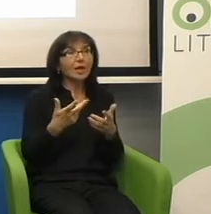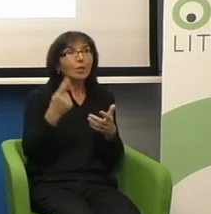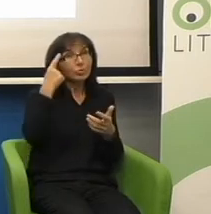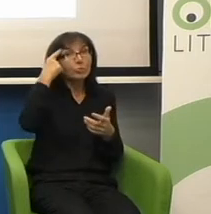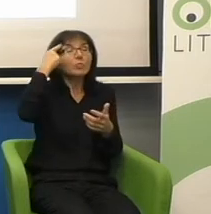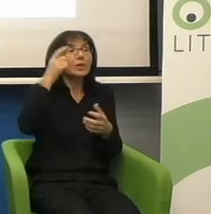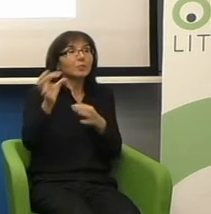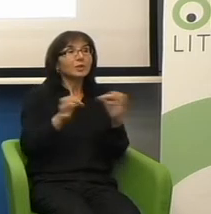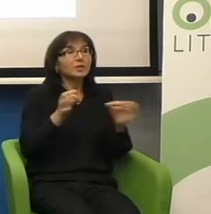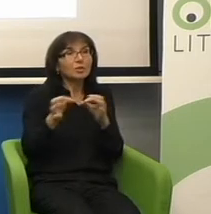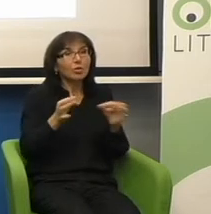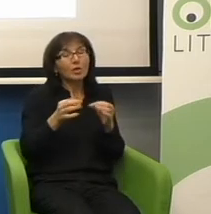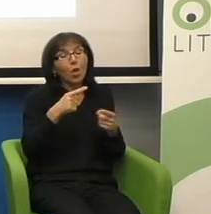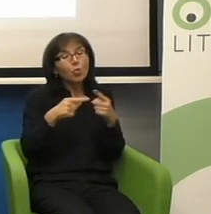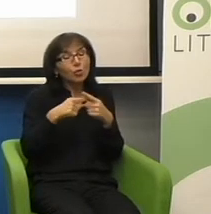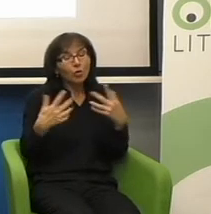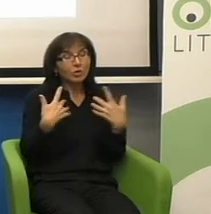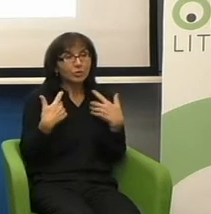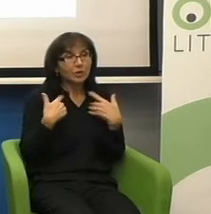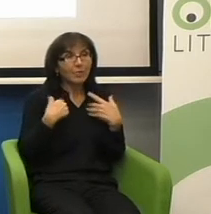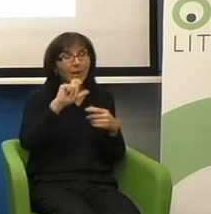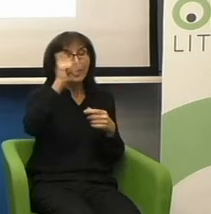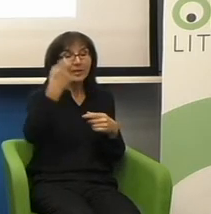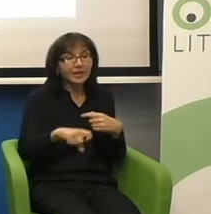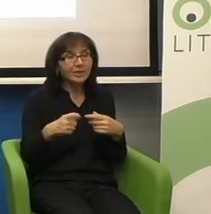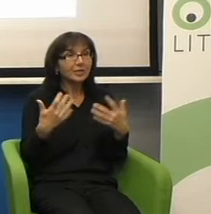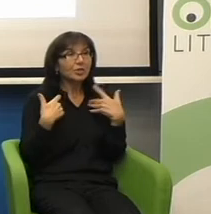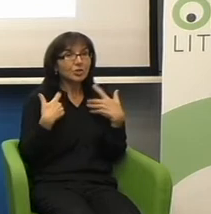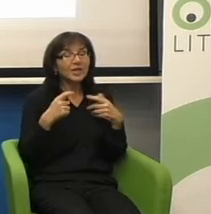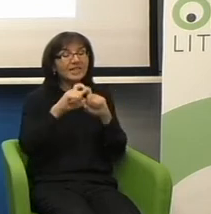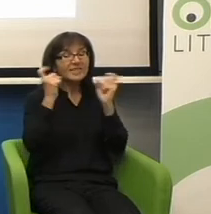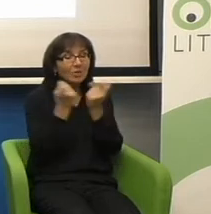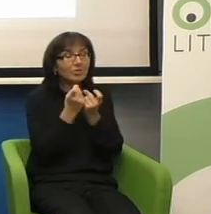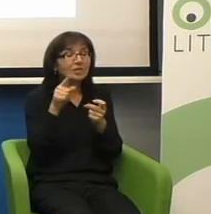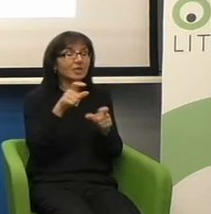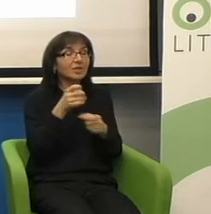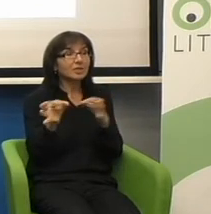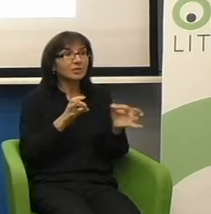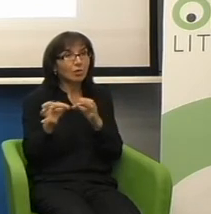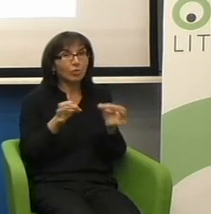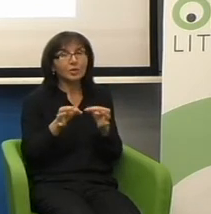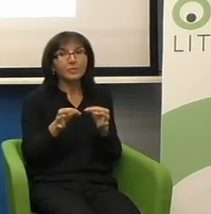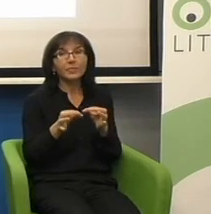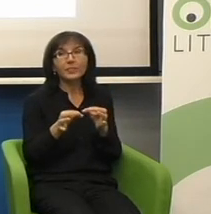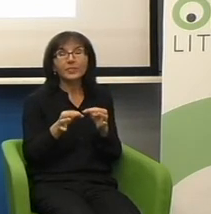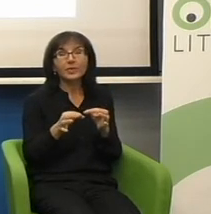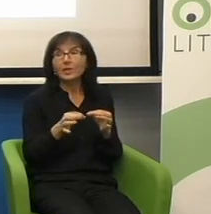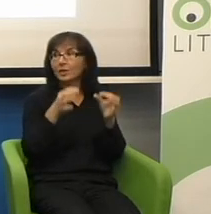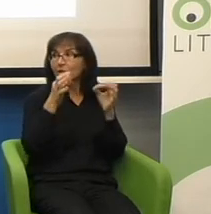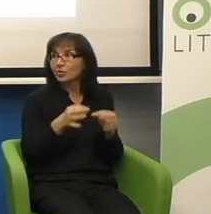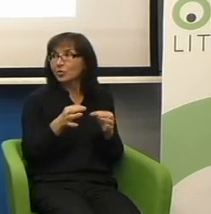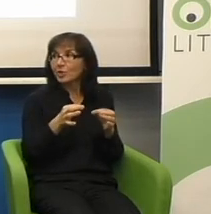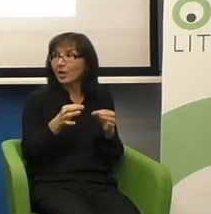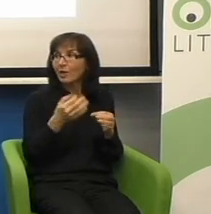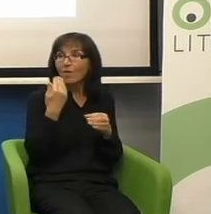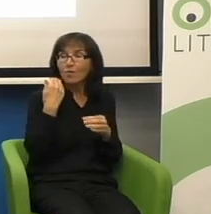da, tą historię i trochę z niej żyjemy. Gdańsk żyje ciągle z tej historii, można powiedzieć. Dzisiaj bardziej niż